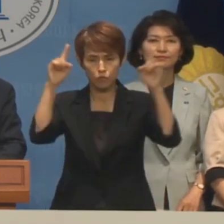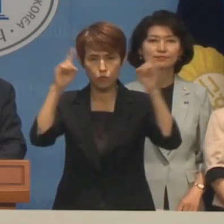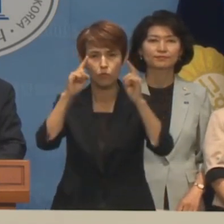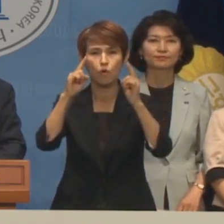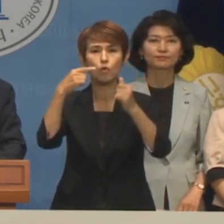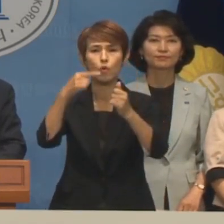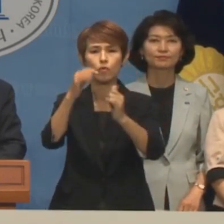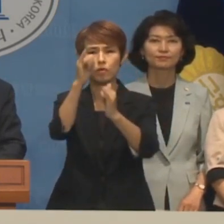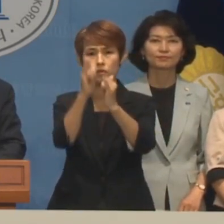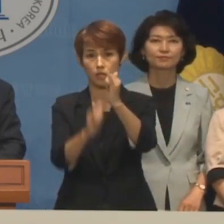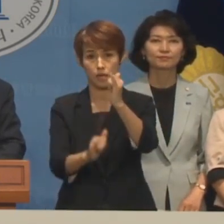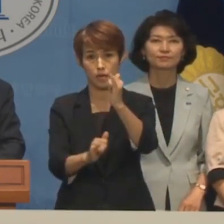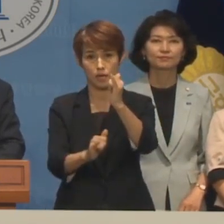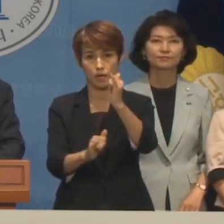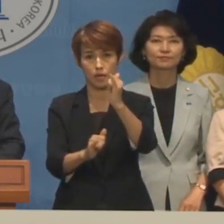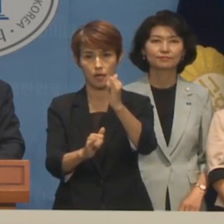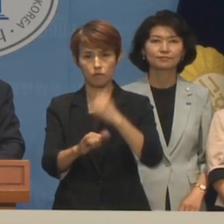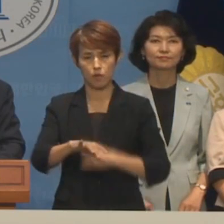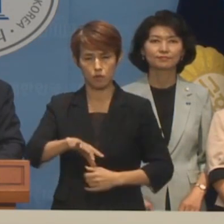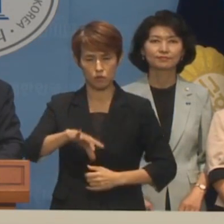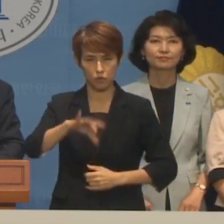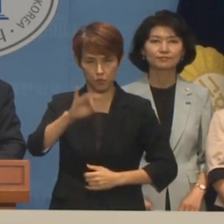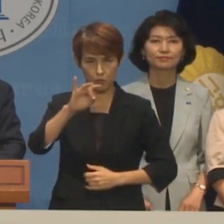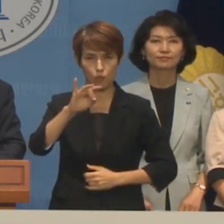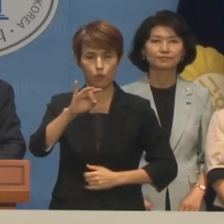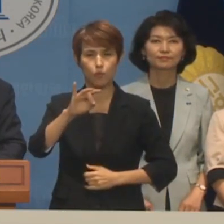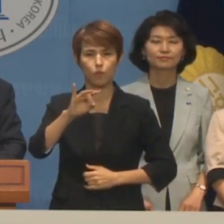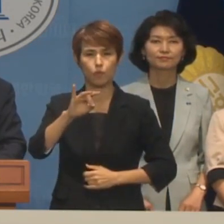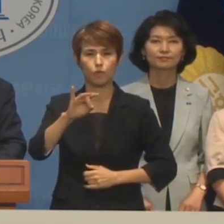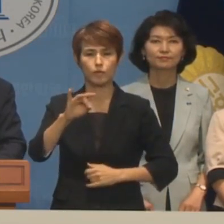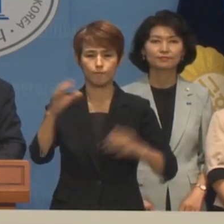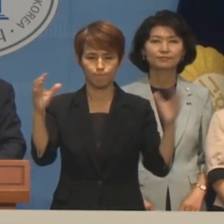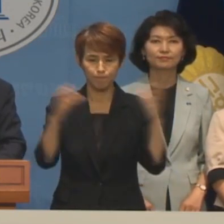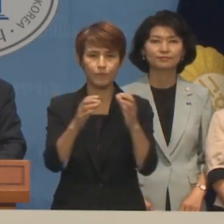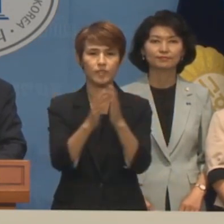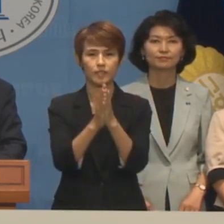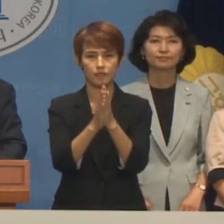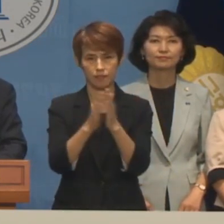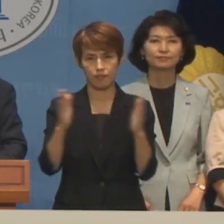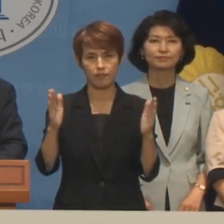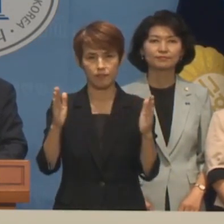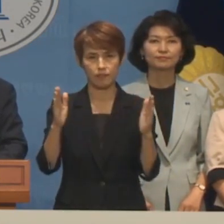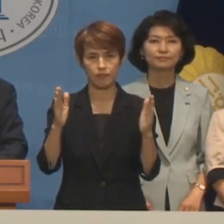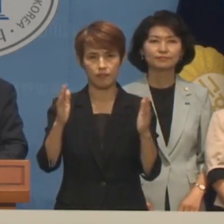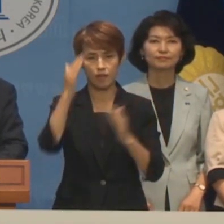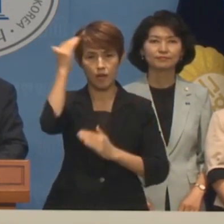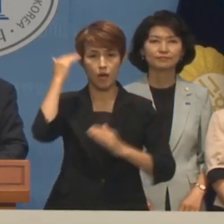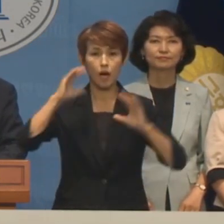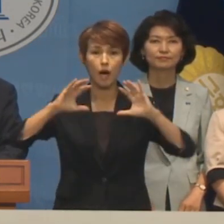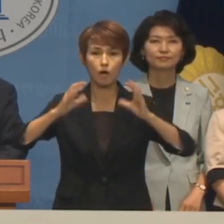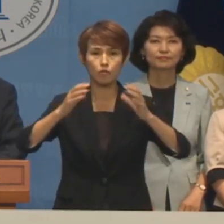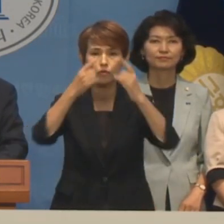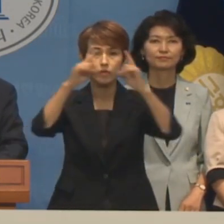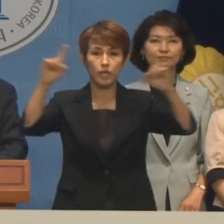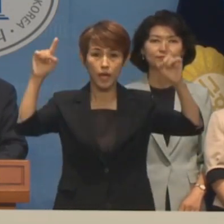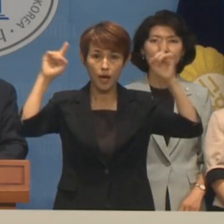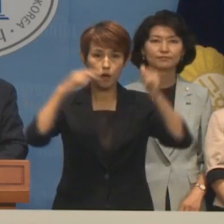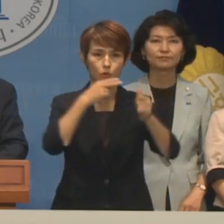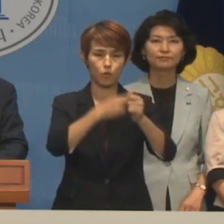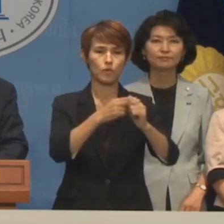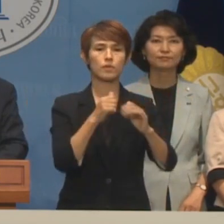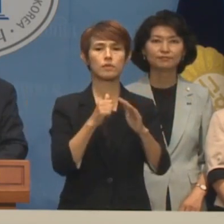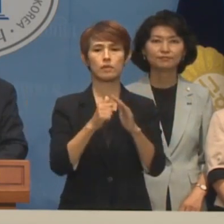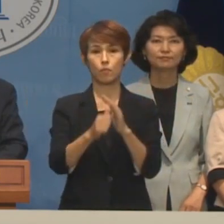역사상 최초로 단일 대회로 출범하여 명실공히 대한민국 대학교원을